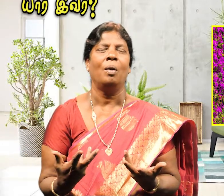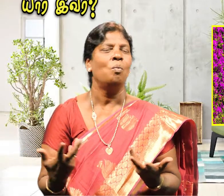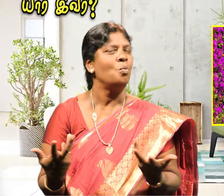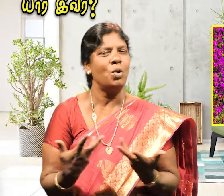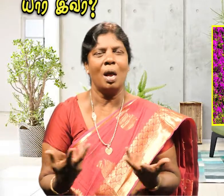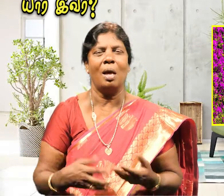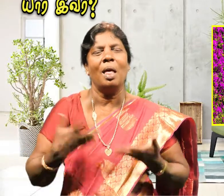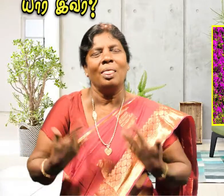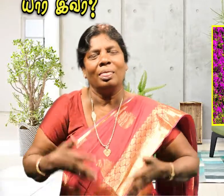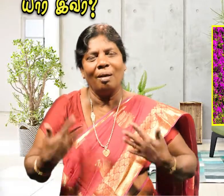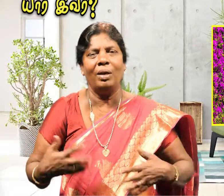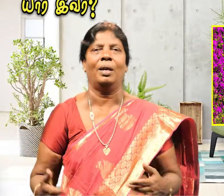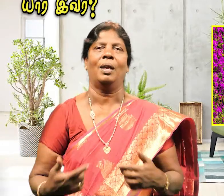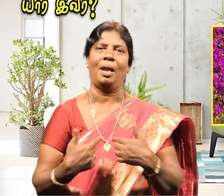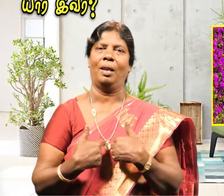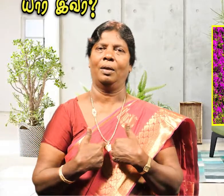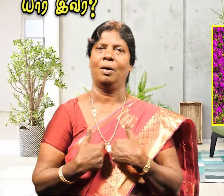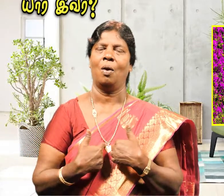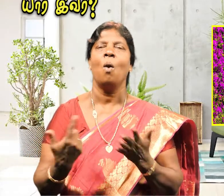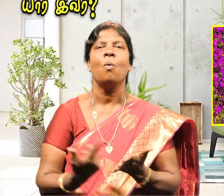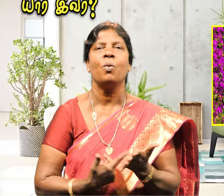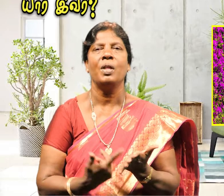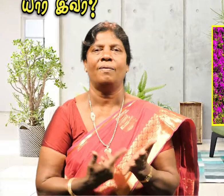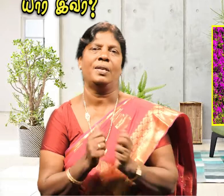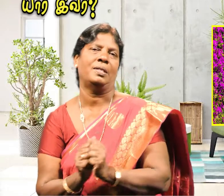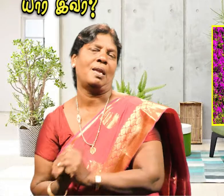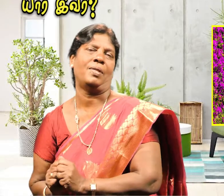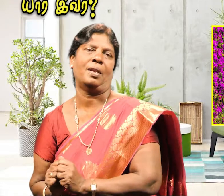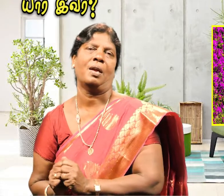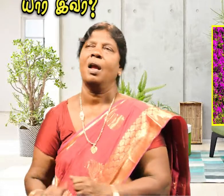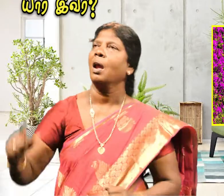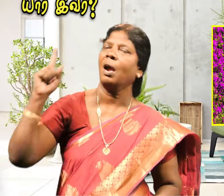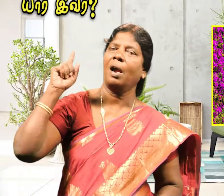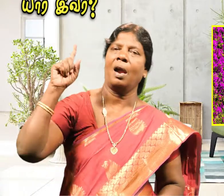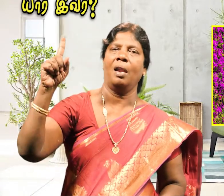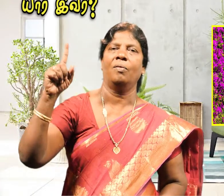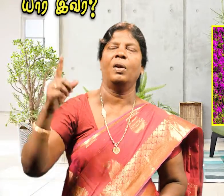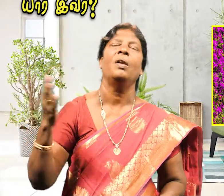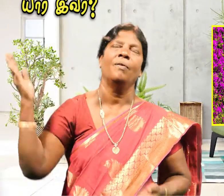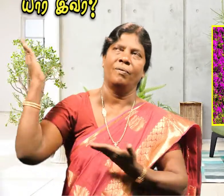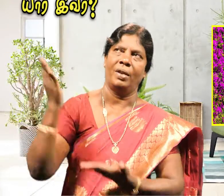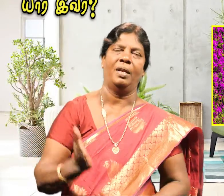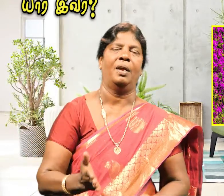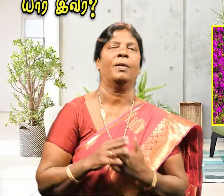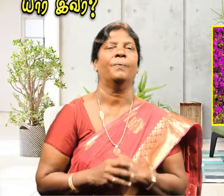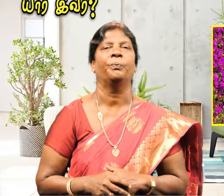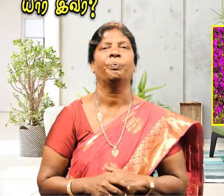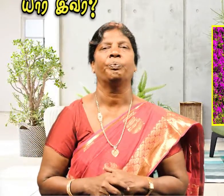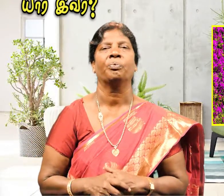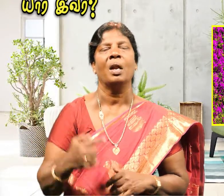முடியாமையில் இயலாமையில் தவிக்கிற எனக்கு உதவி செய்வதற்கு கடவுள் இடையில்